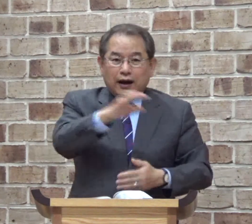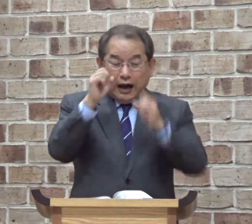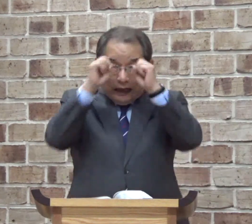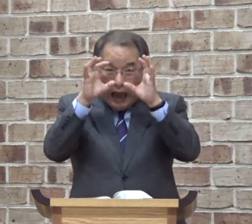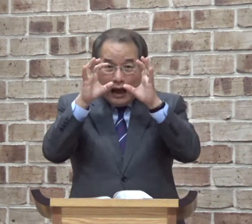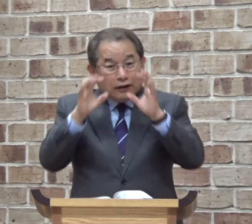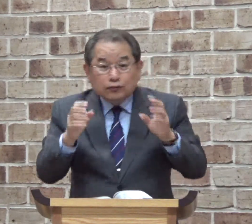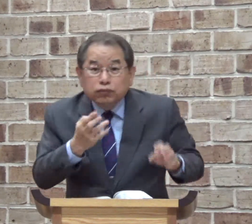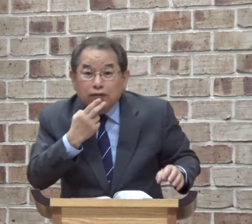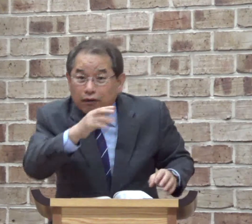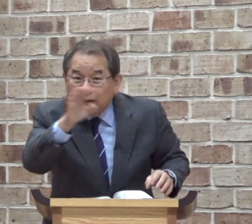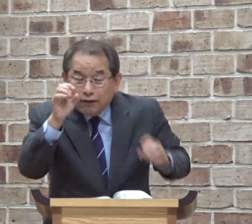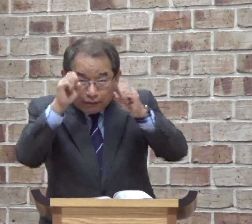행하셨던 놀라운 것들을